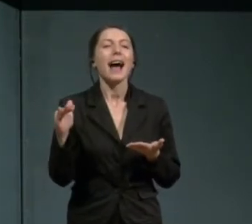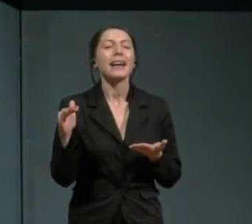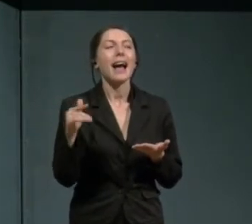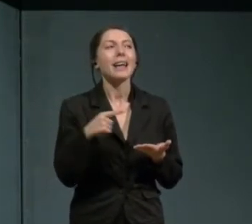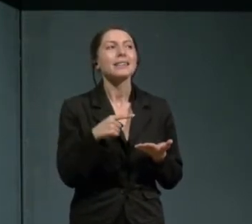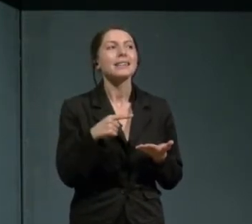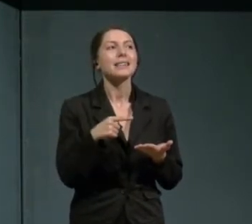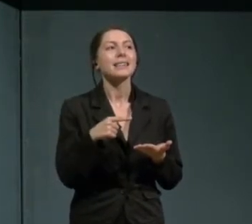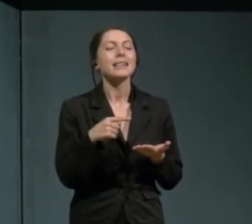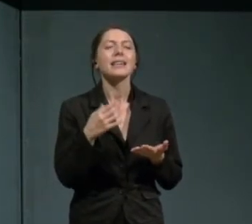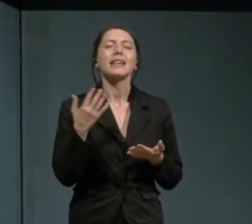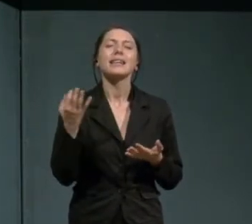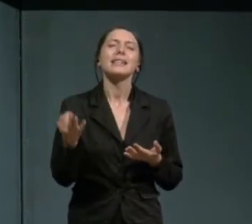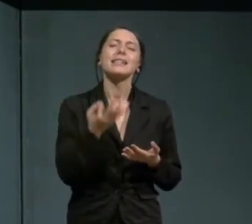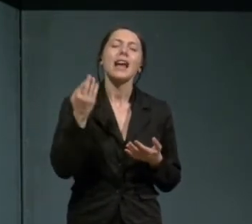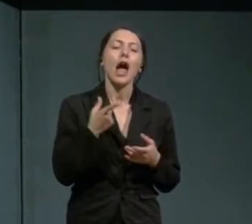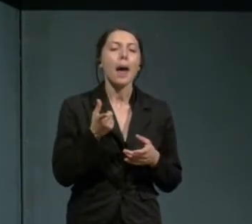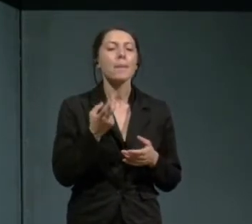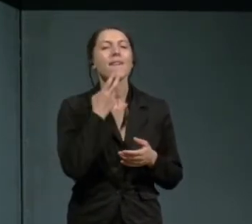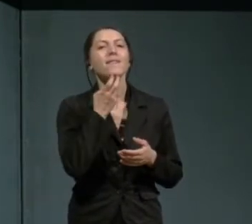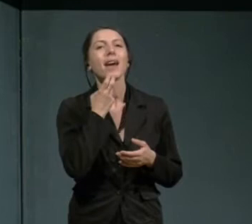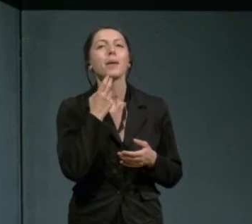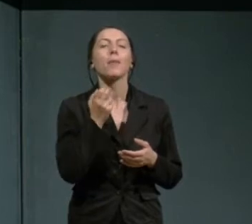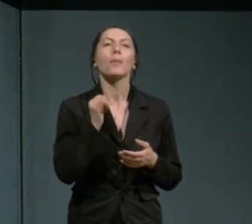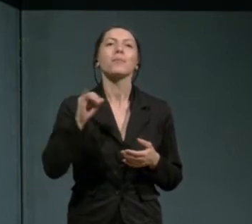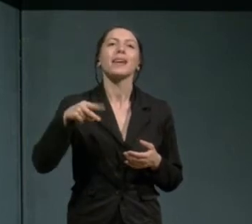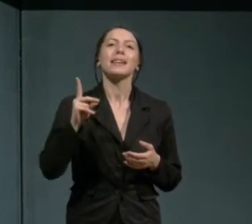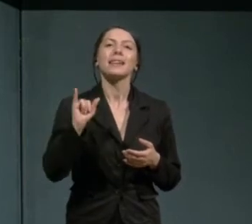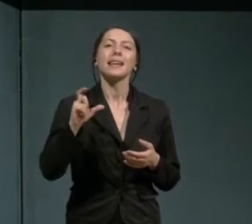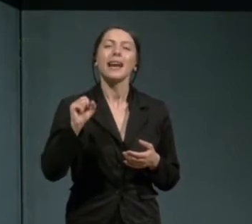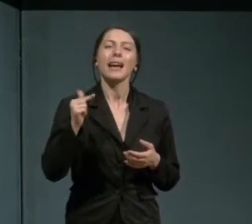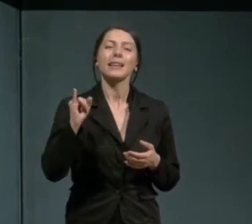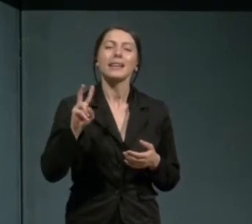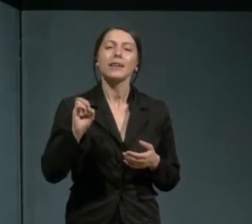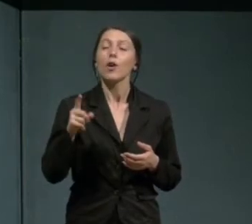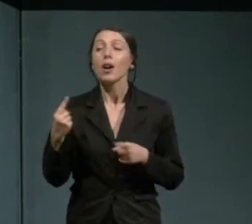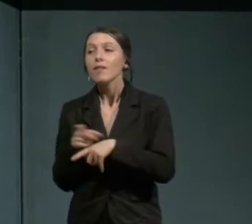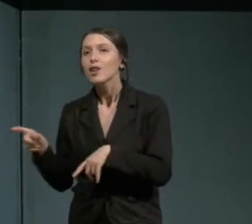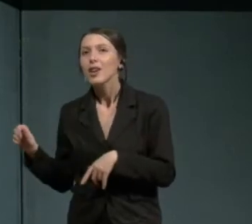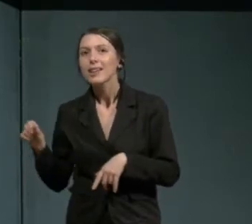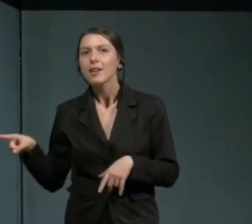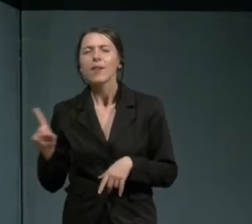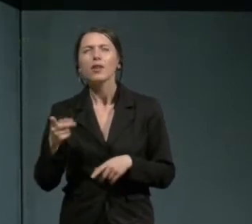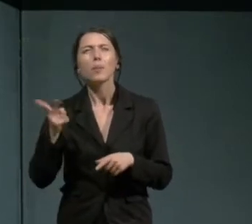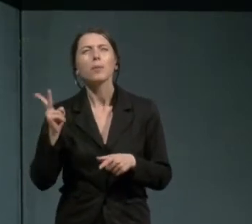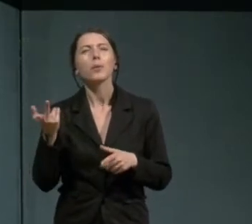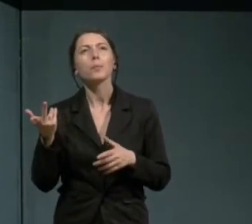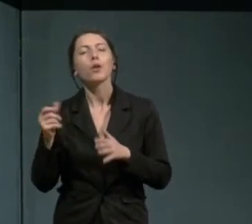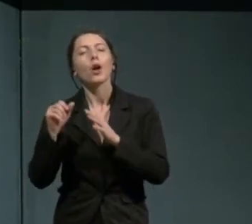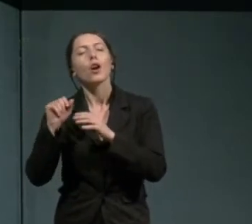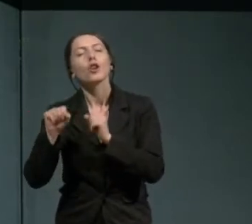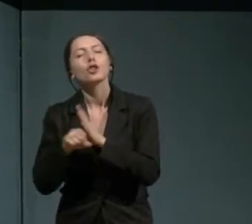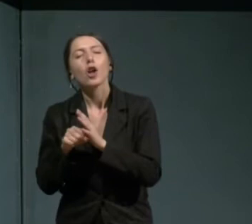interpretati all'indicativo mentre silvestro operare una sorta di memoria continentale di storia più oscura